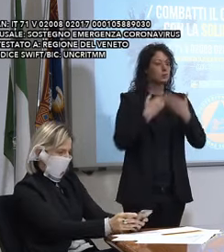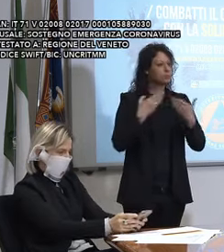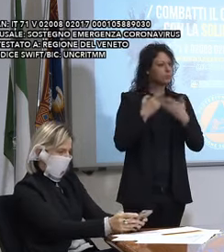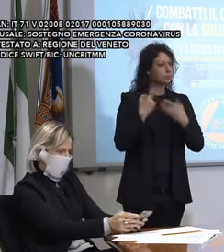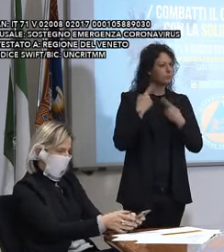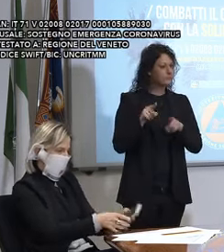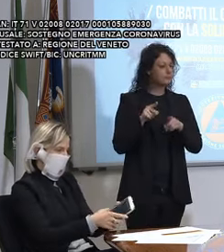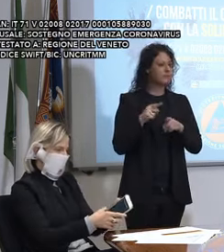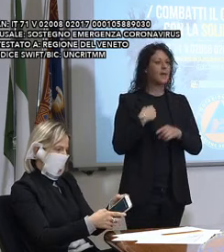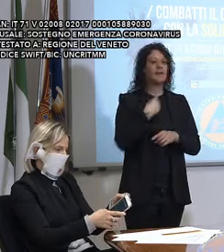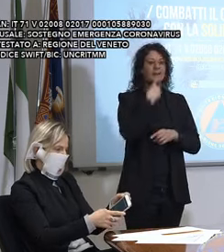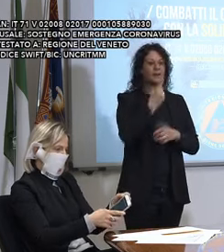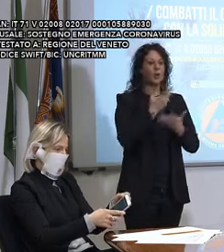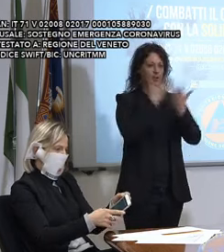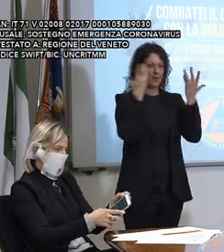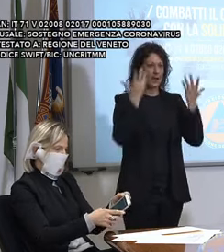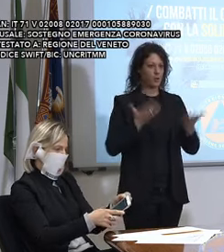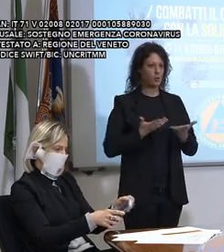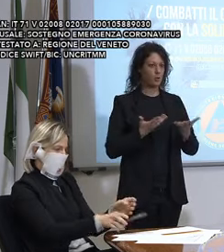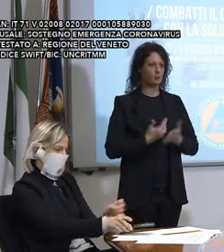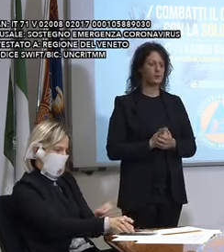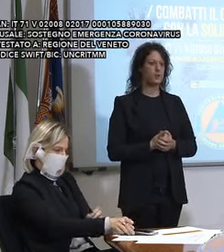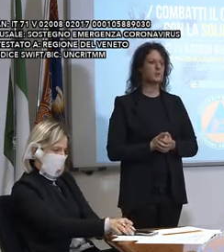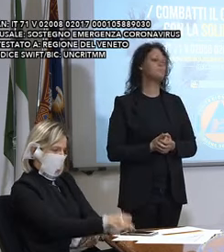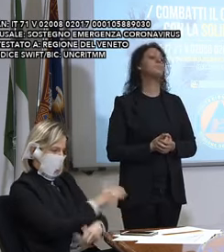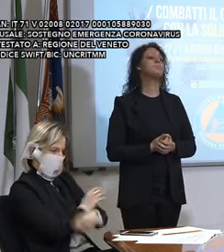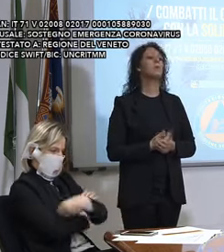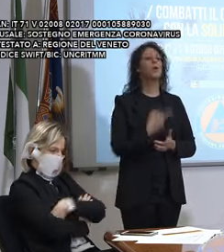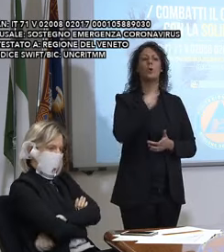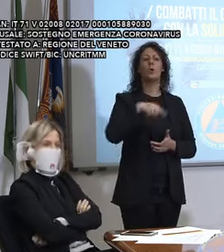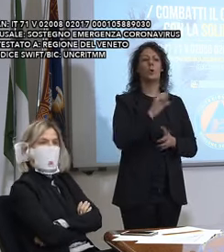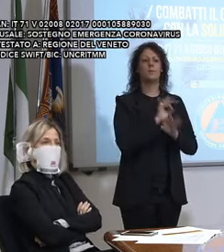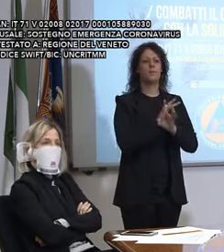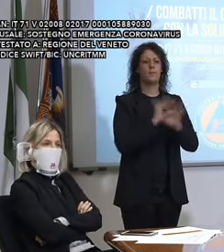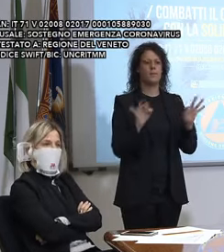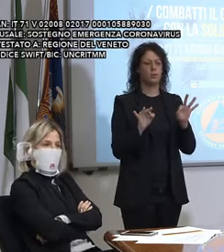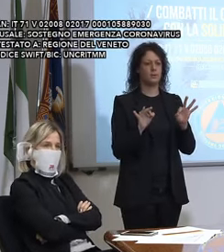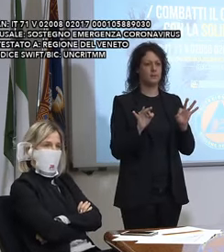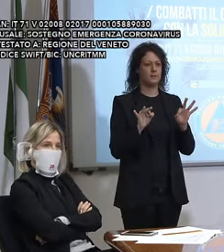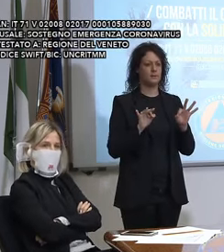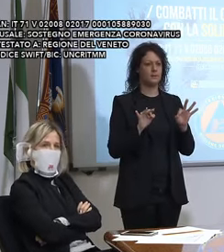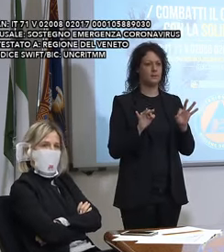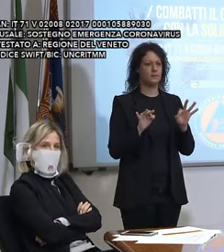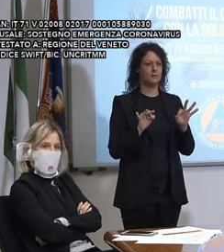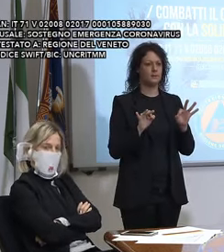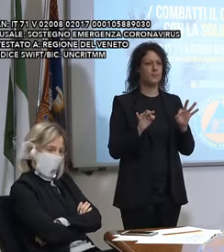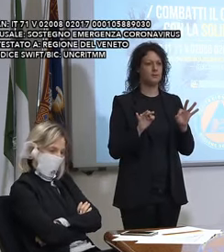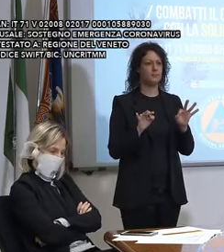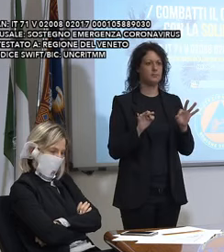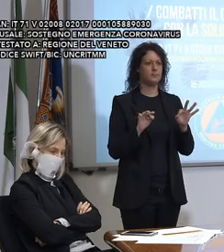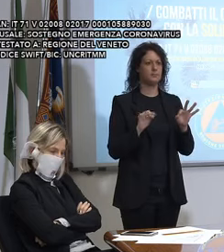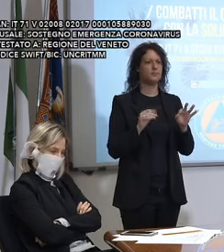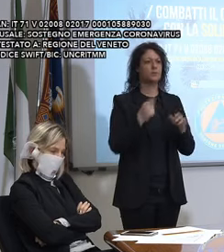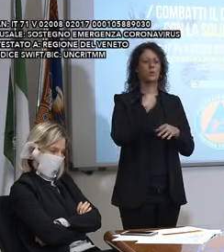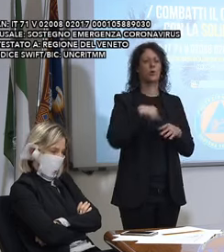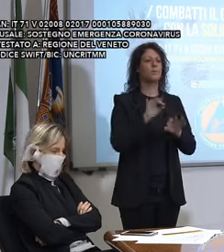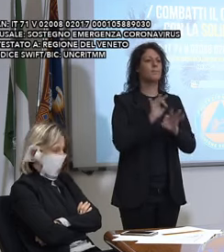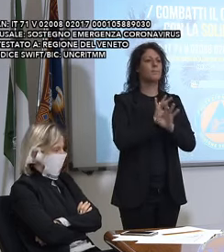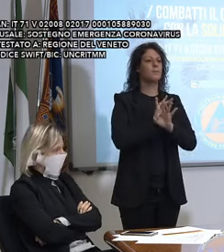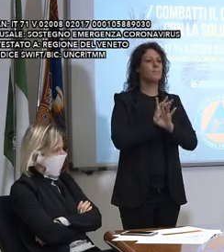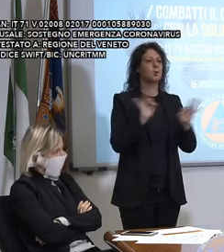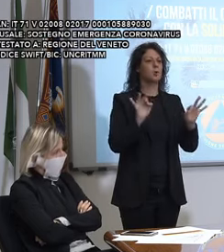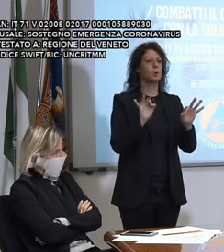noi siamo assolutamente sempre pronti con il trolley in mano, no? Quindi siamo sempre